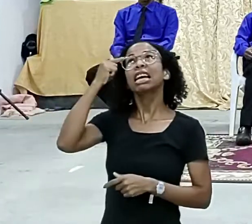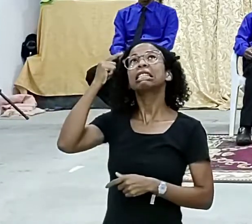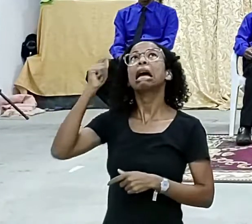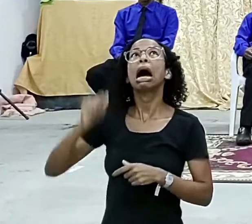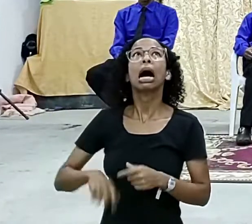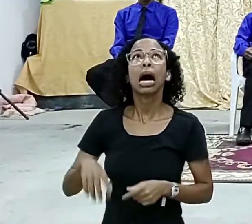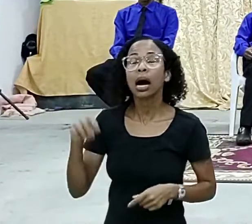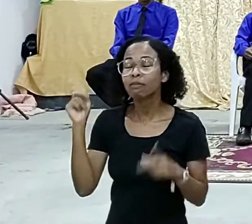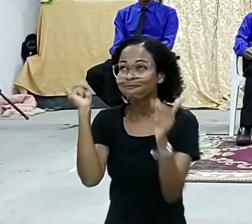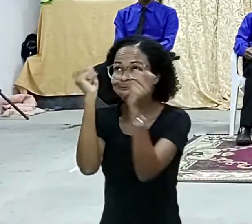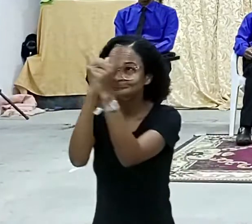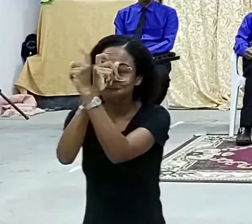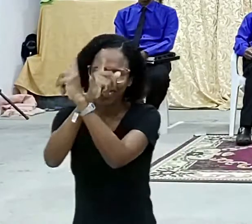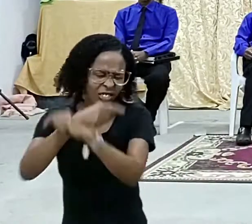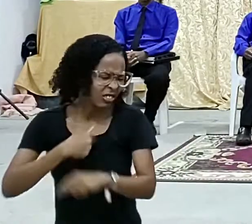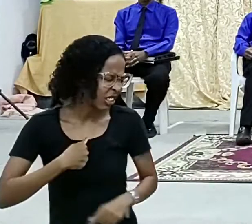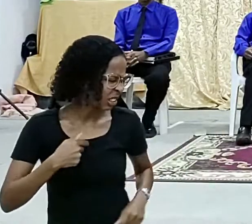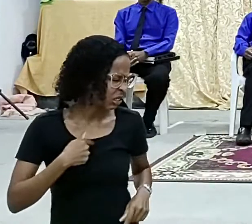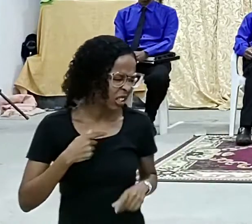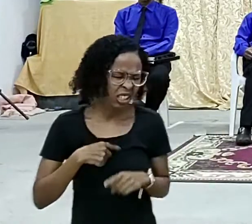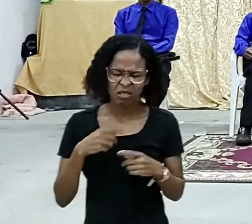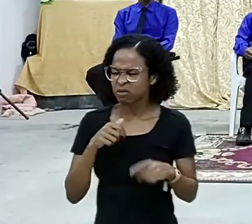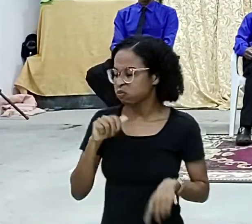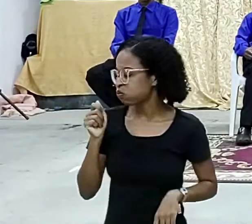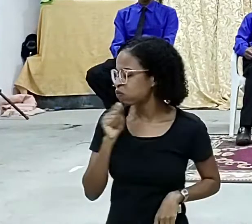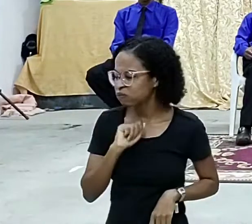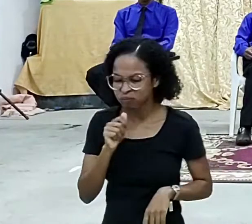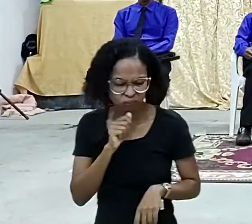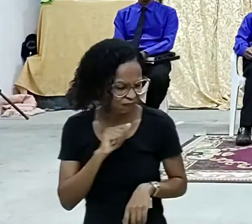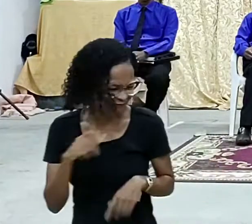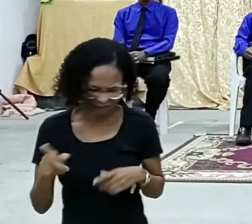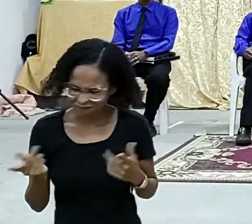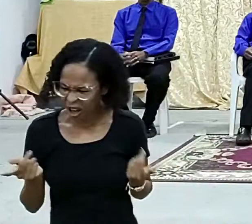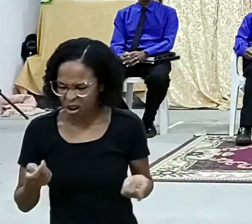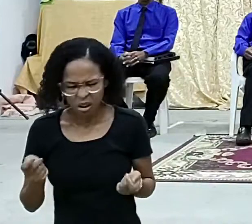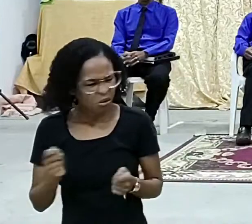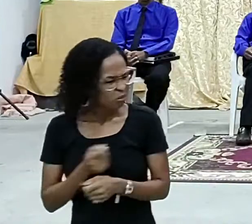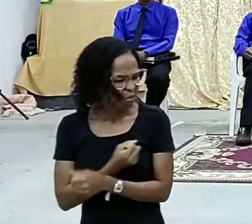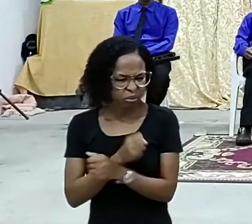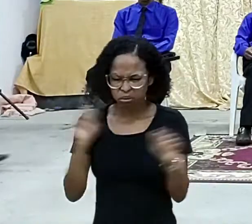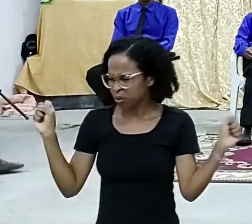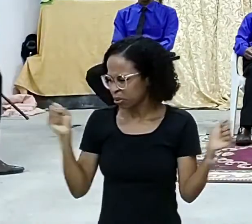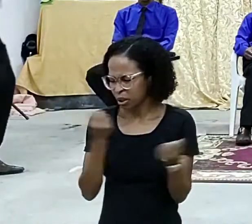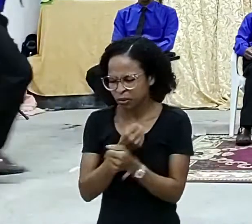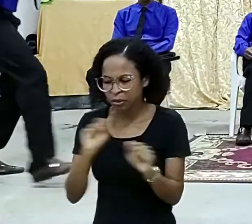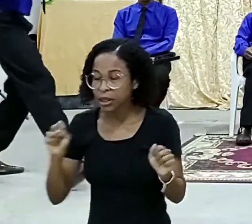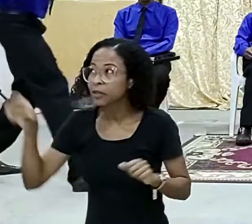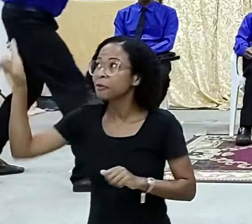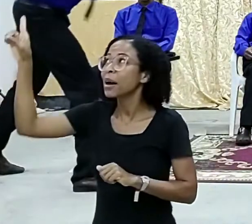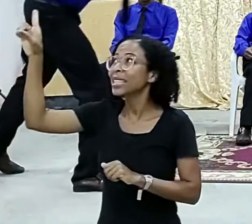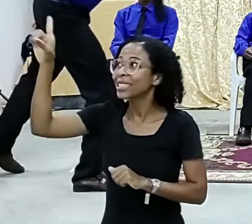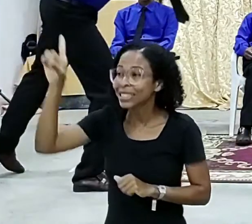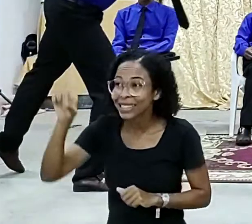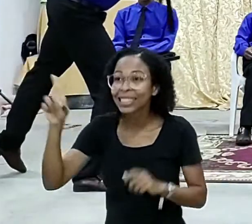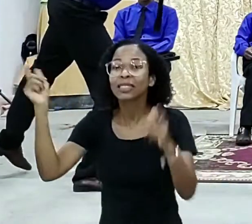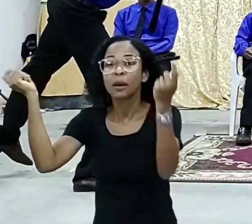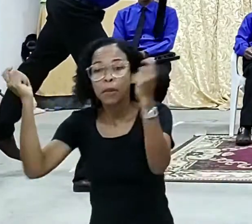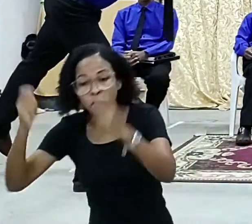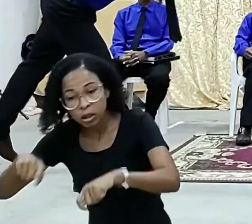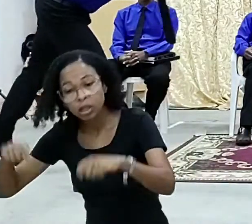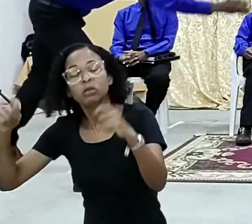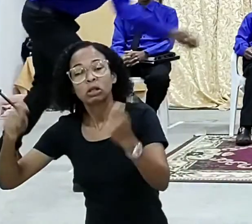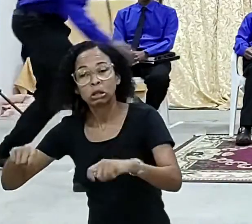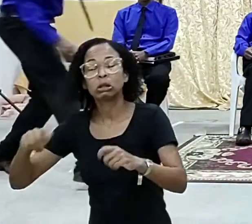para Deus é algo minúsculo. A ressurreição para Deus é algo em